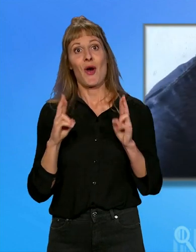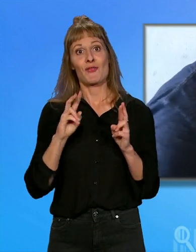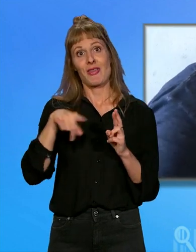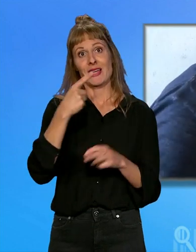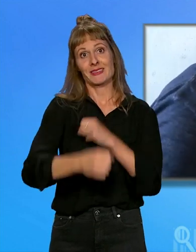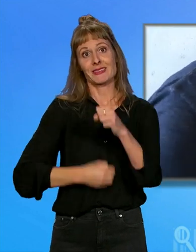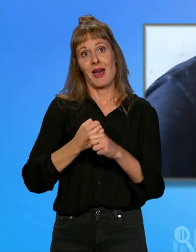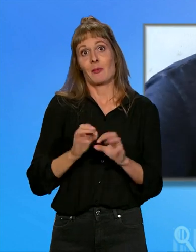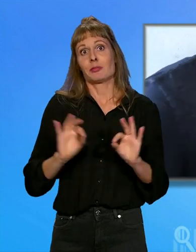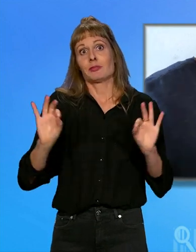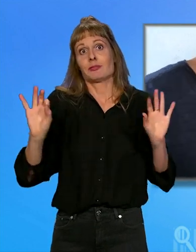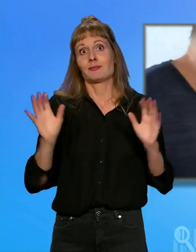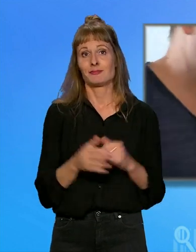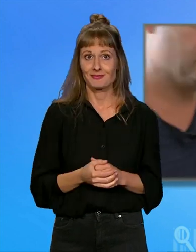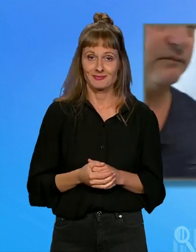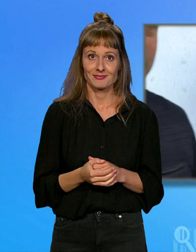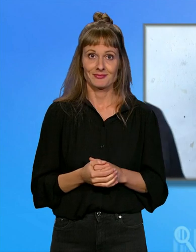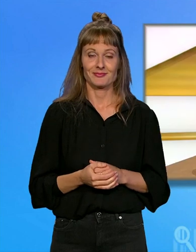wird.